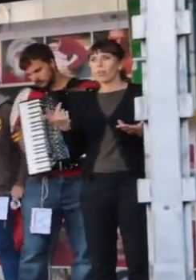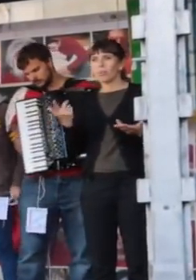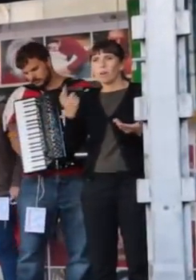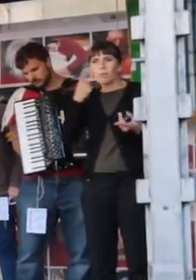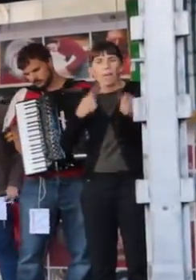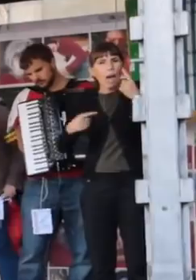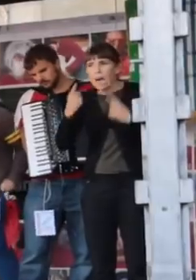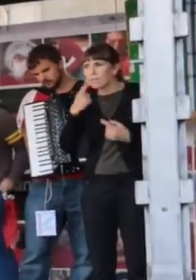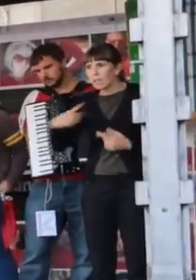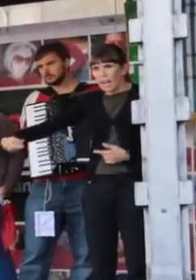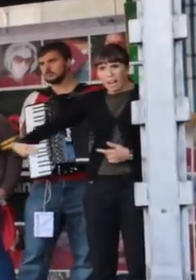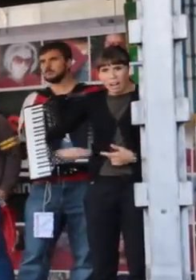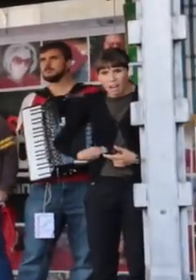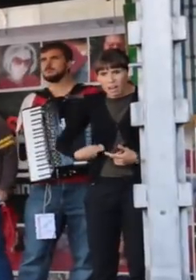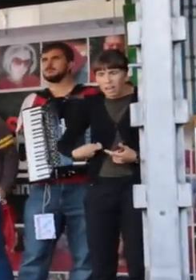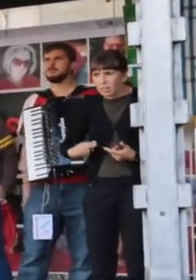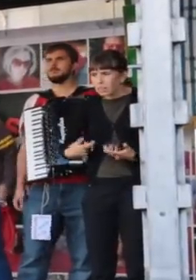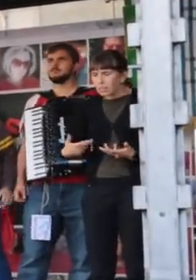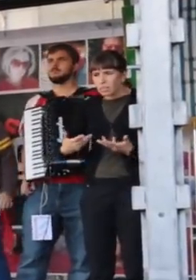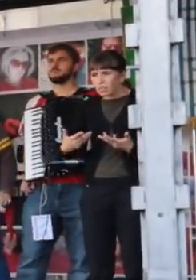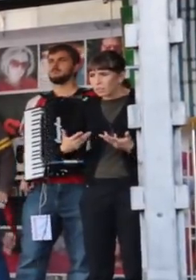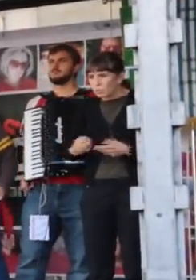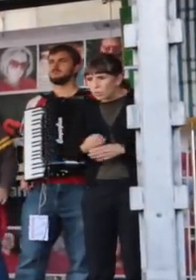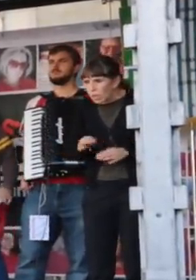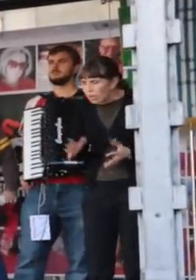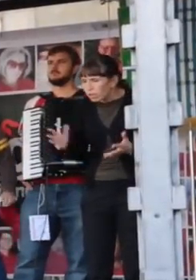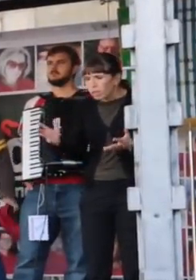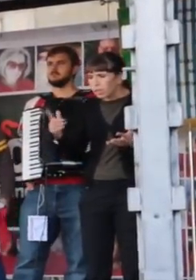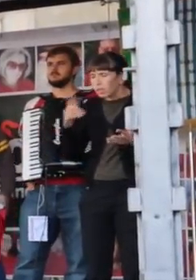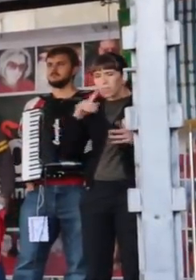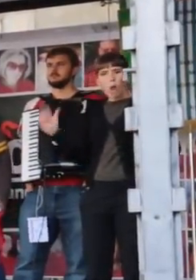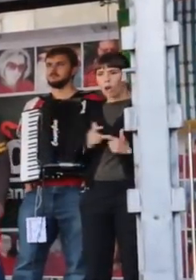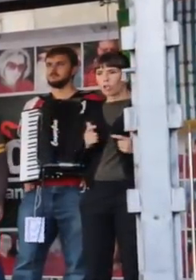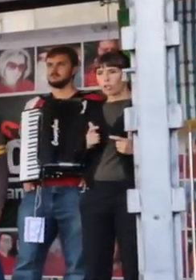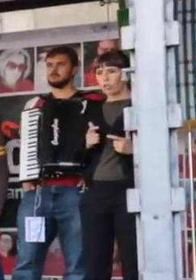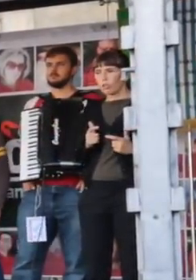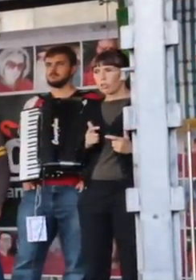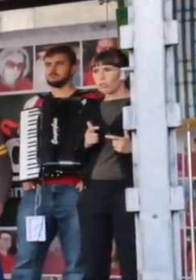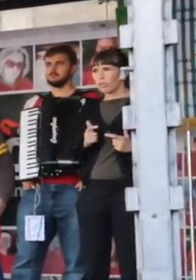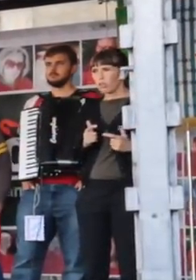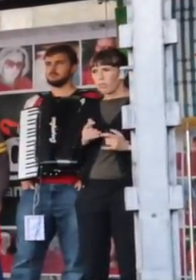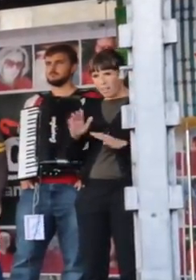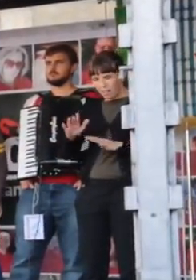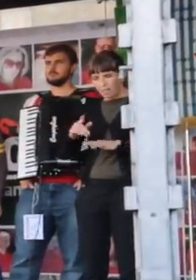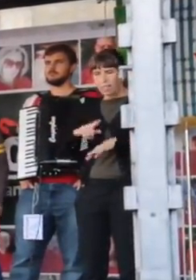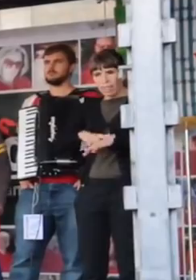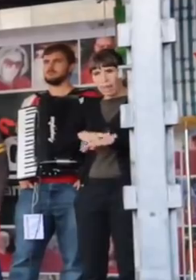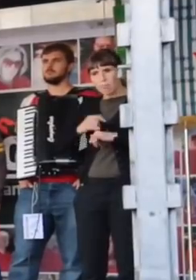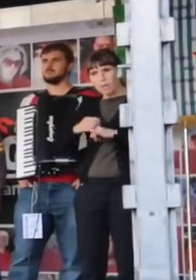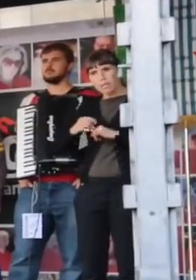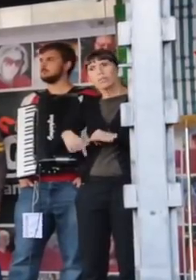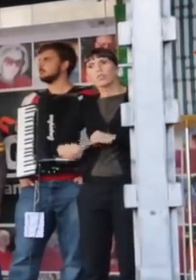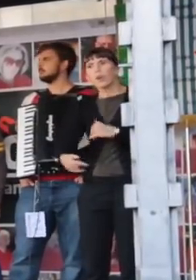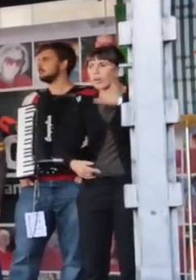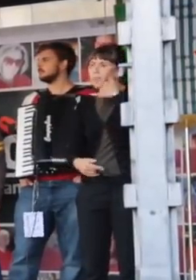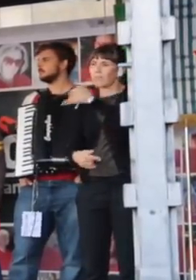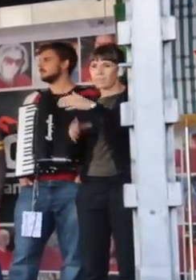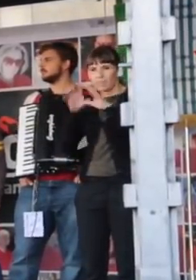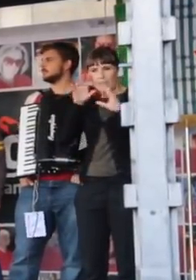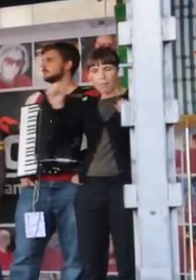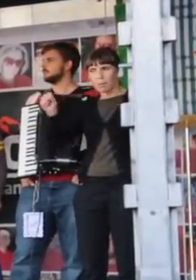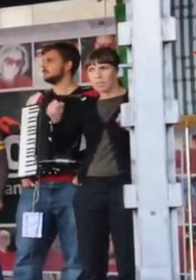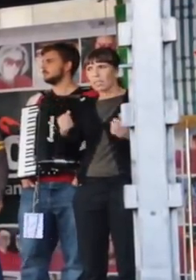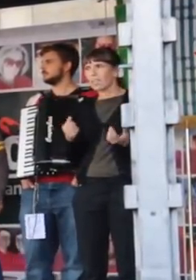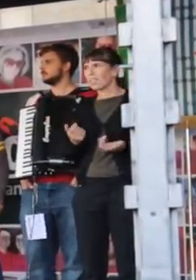carabinieri. La solitudine è una sensazione che questo governo alle persone che non